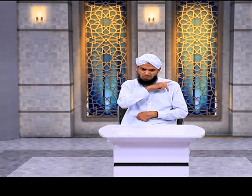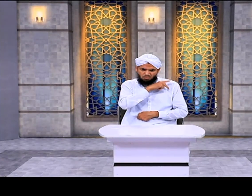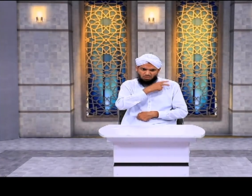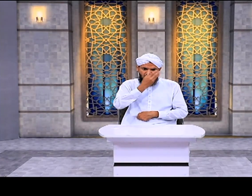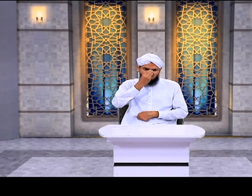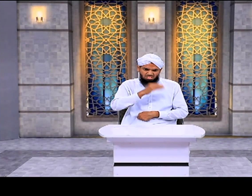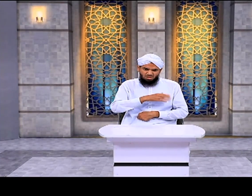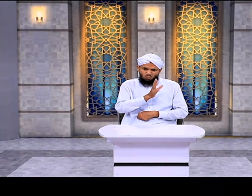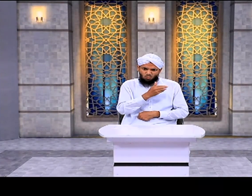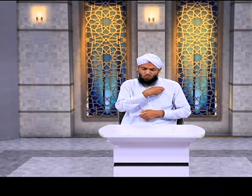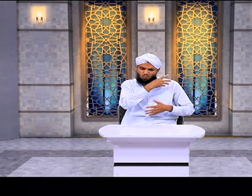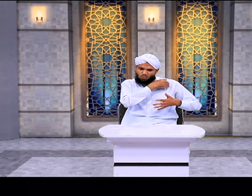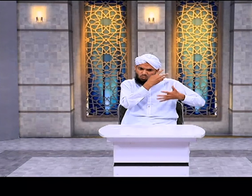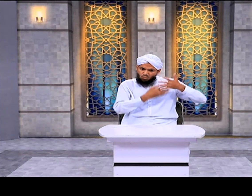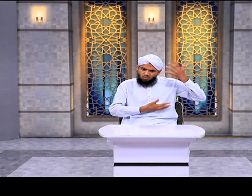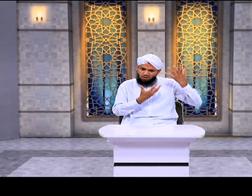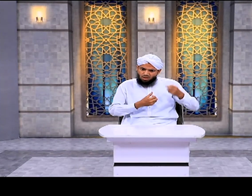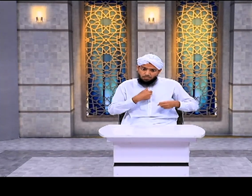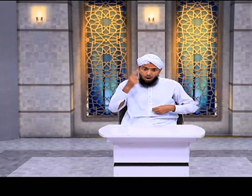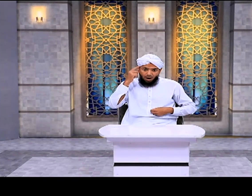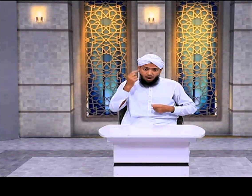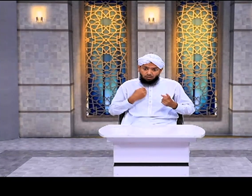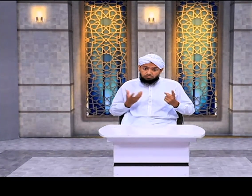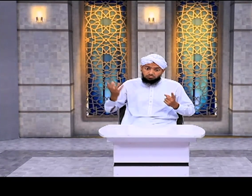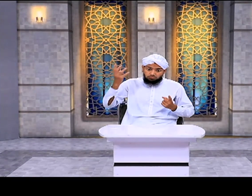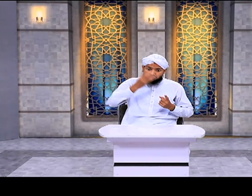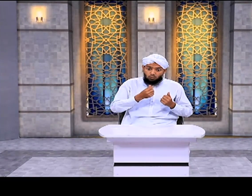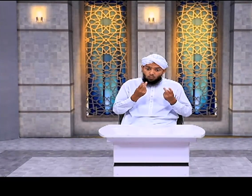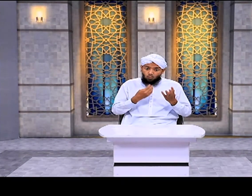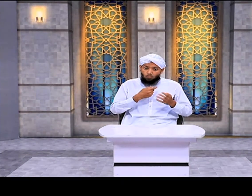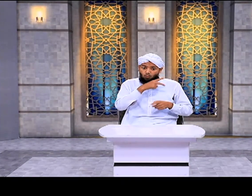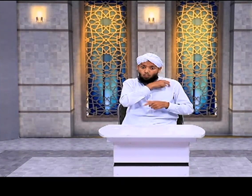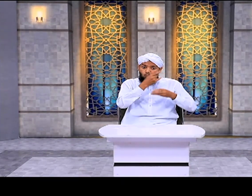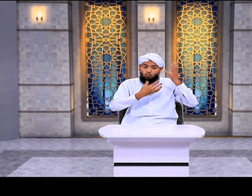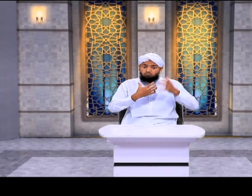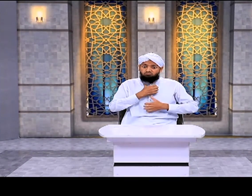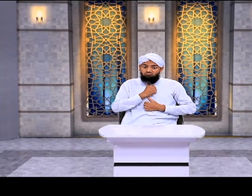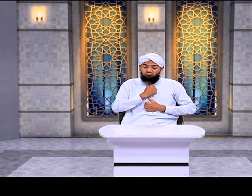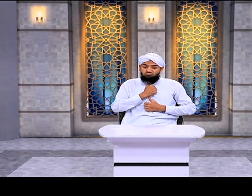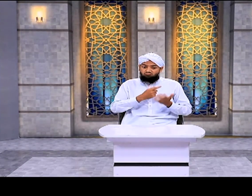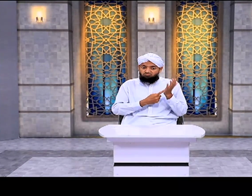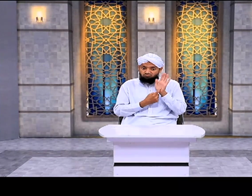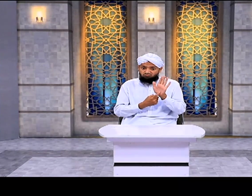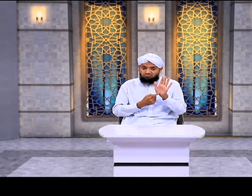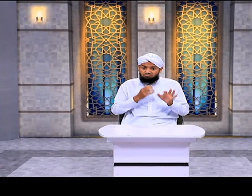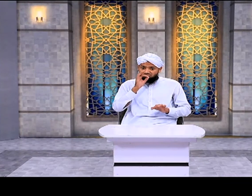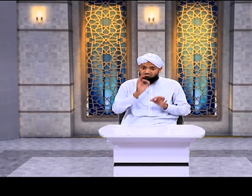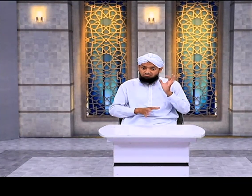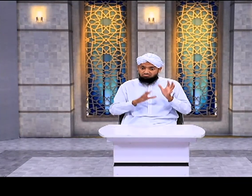یاد کریں اور سوچیں کہ اگر گناہوں پر پکڑ ہو گئی، اللہ پاک مجھ سے ناراض ہو گیا تو میں